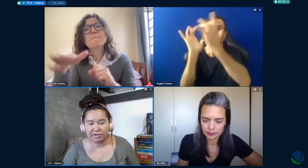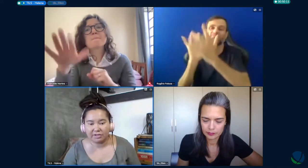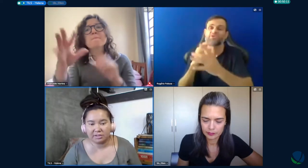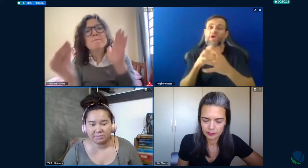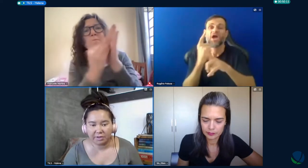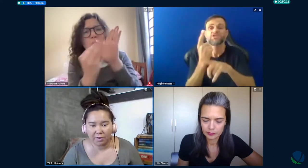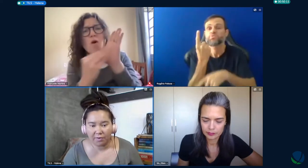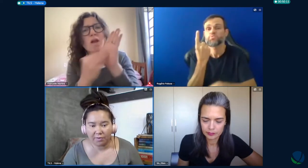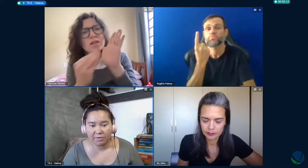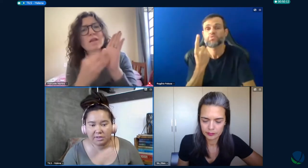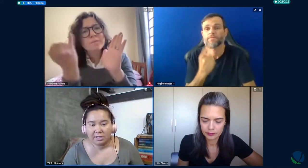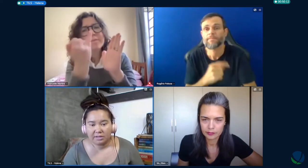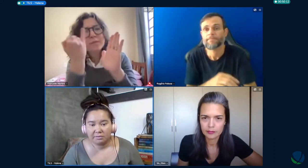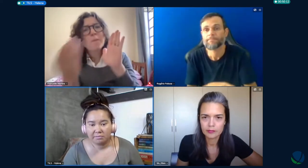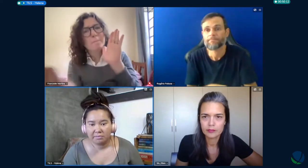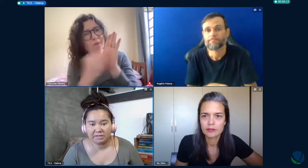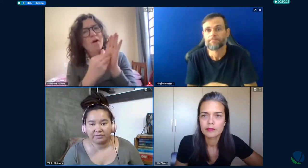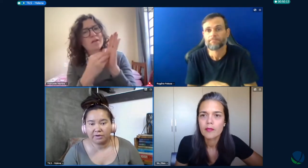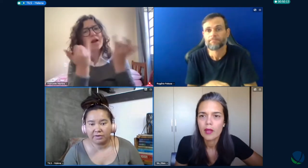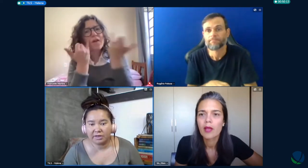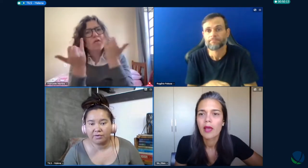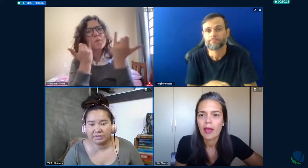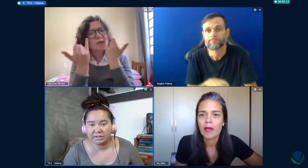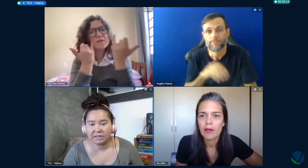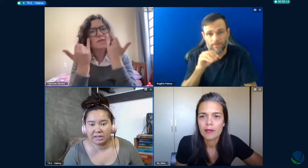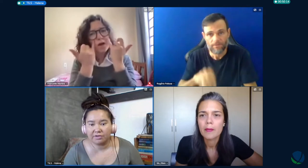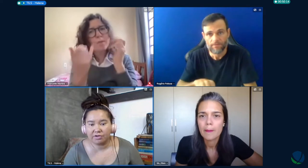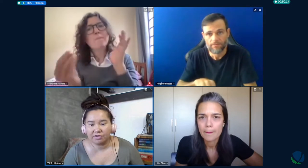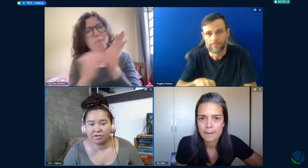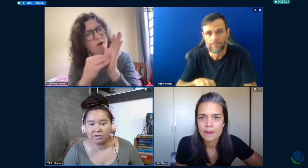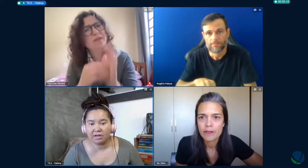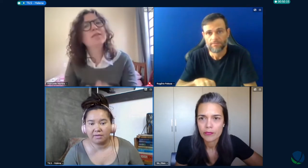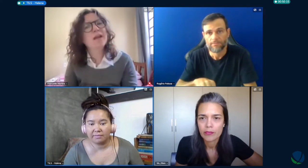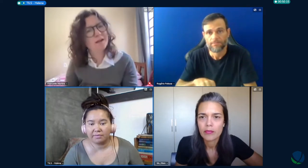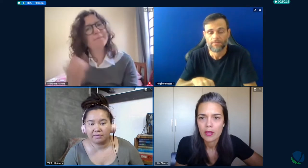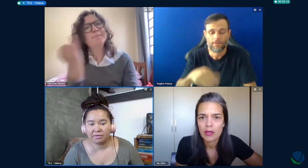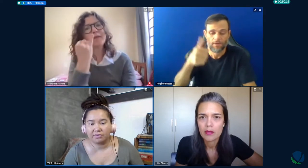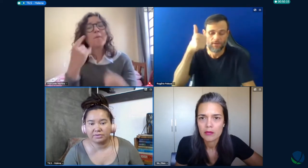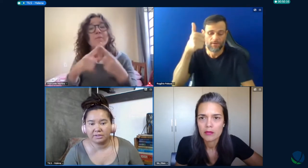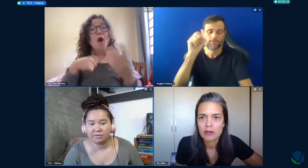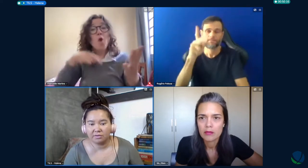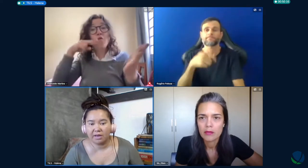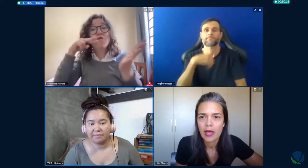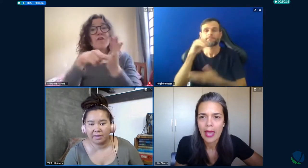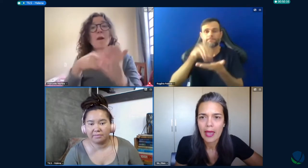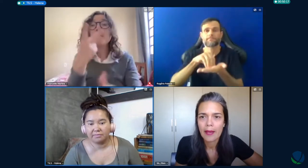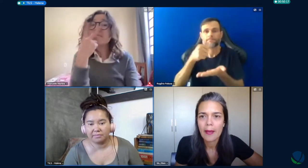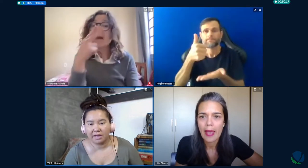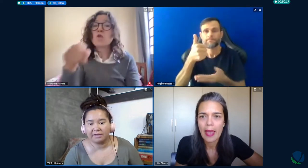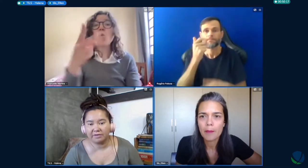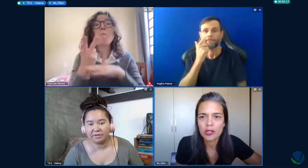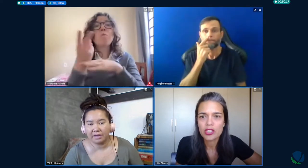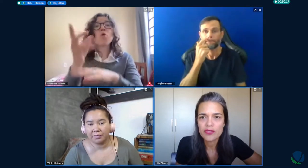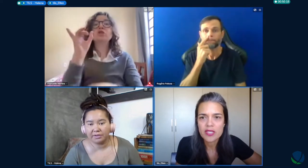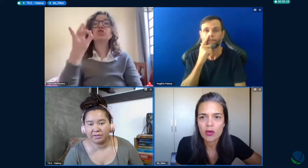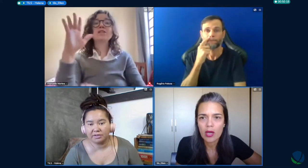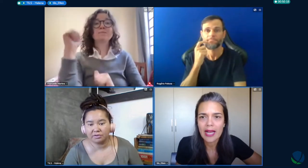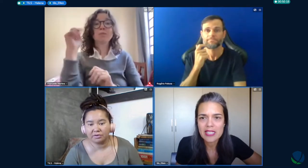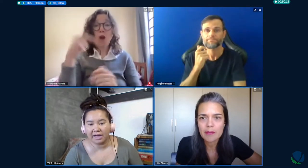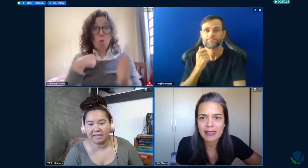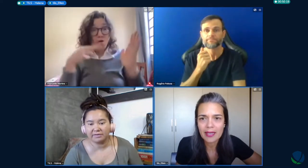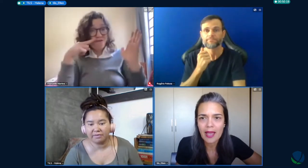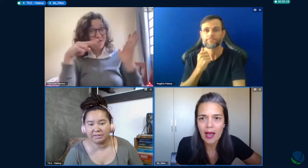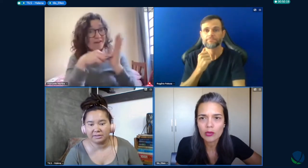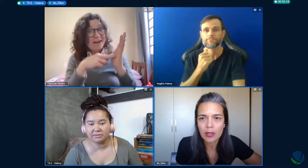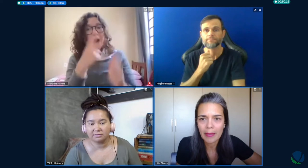nesse site espanhol, mas foi a única coisa que a gente conseguiu. Ela tá falando é importante você